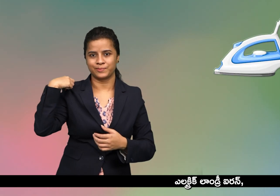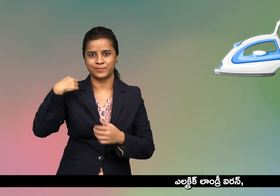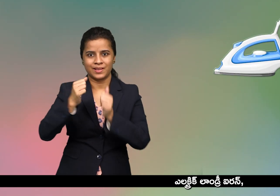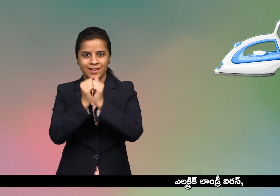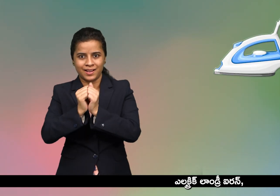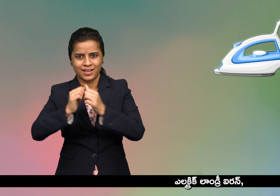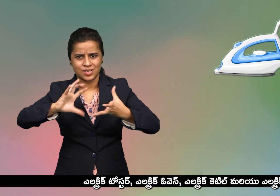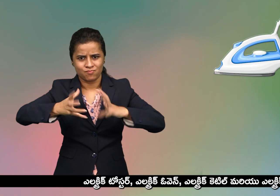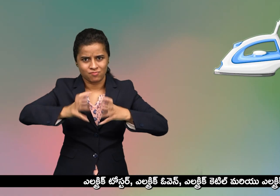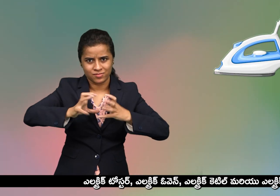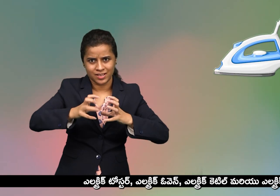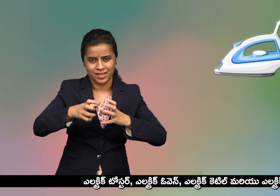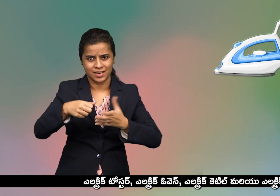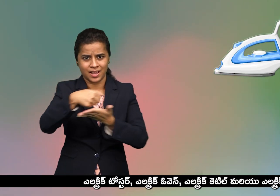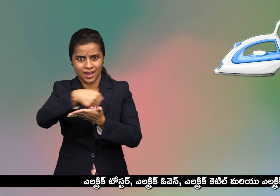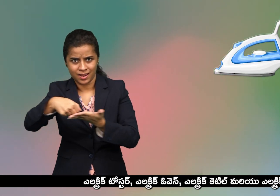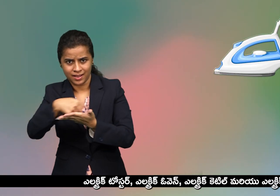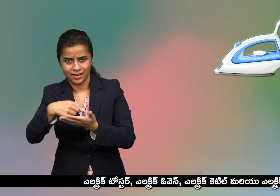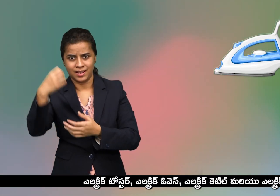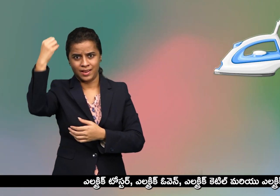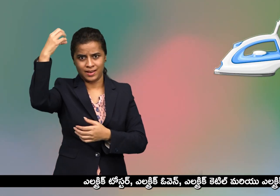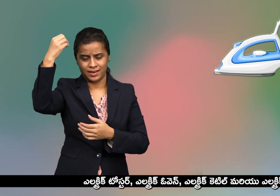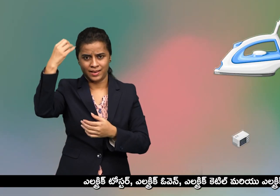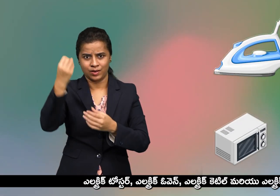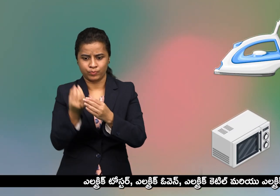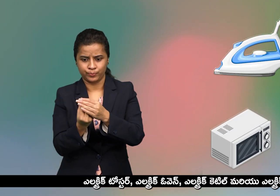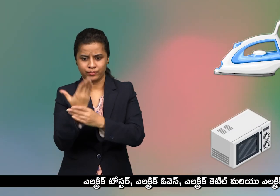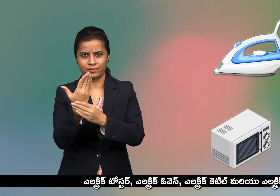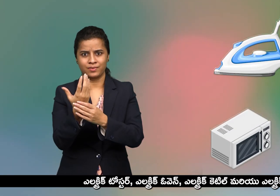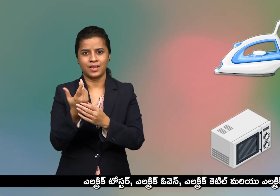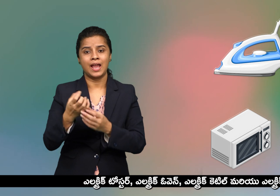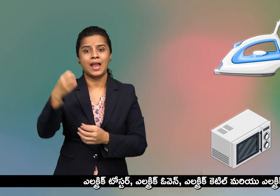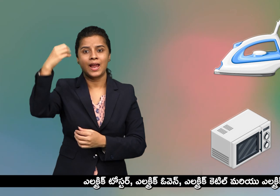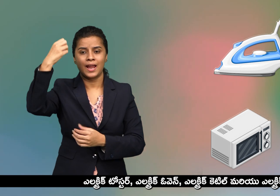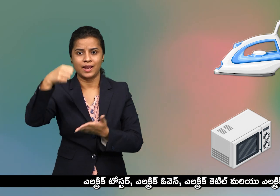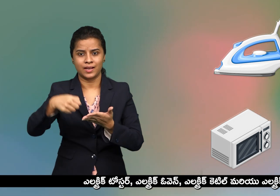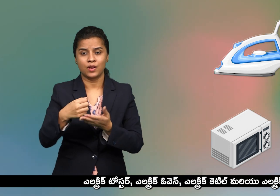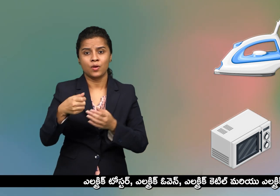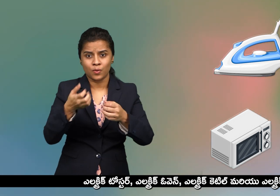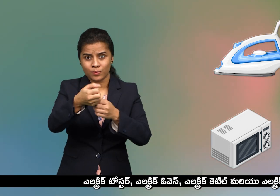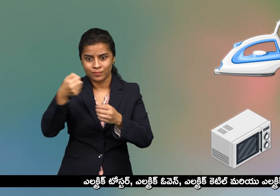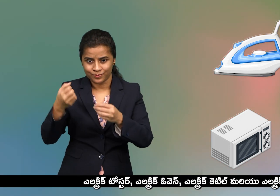ఐరన్, ఎలక్ట్రిక్ టోస్టర్, ఎలక్ట్రిక్ ఓవెన్, ఎలక్ట్రిక్ కెటిల్ మరియు ఎలక్ట్రిక్ హీటర్